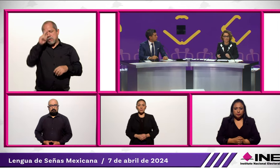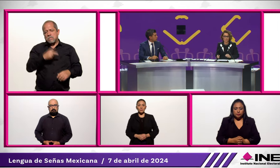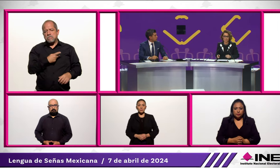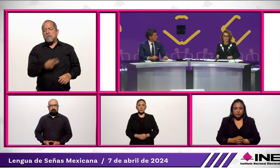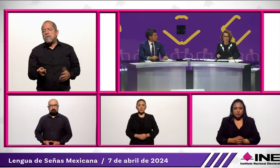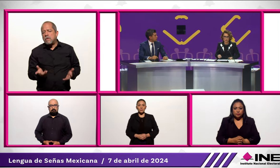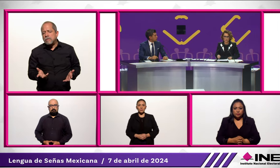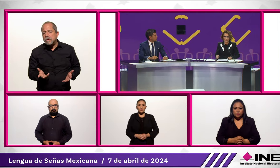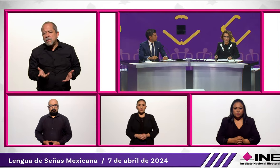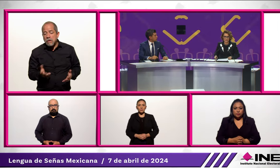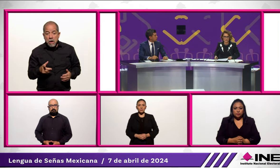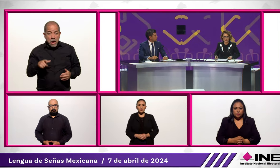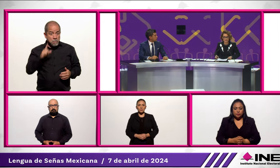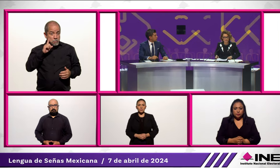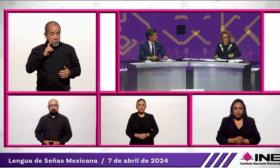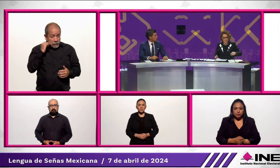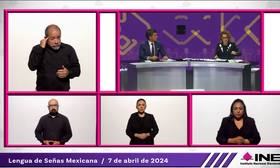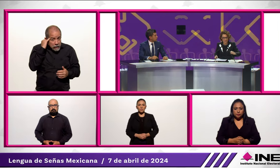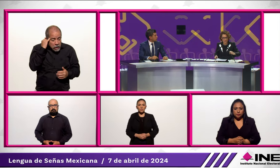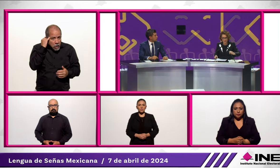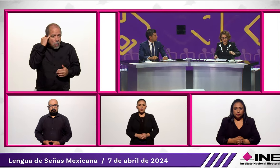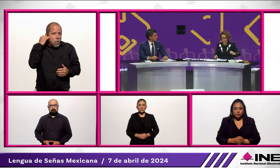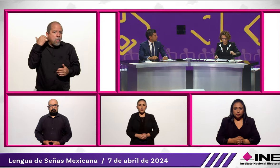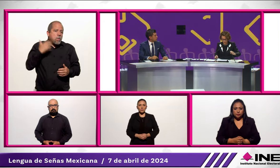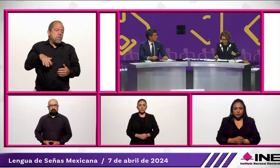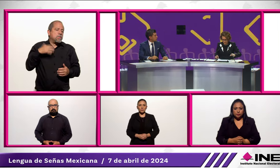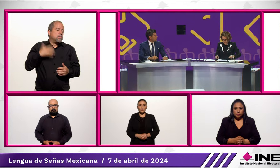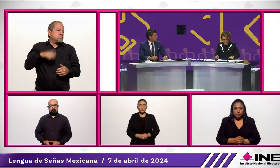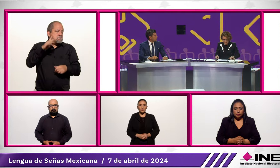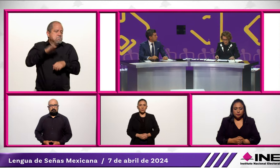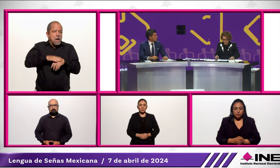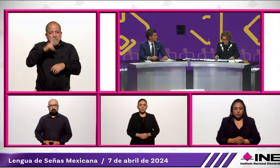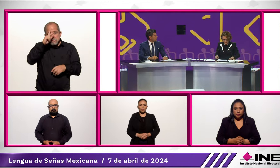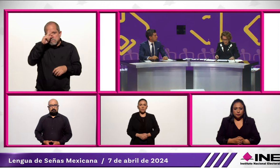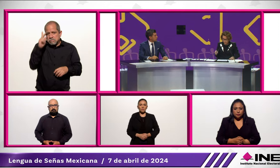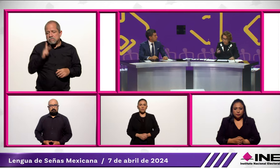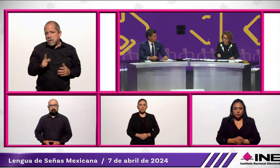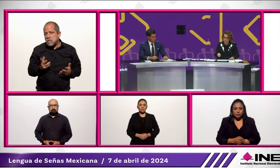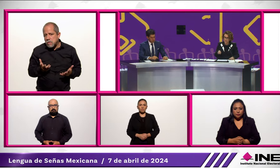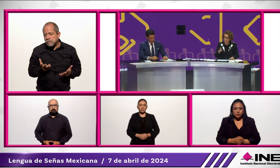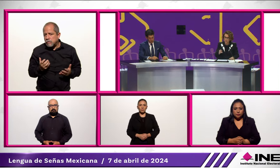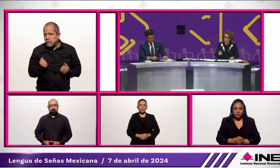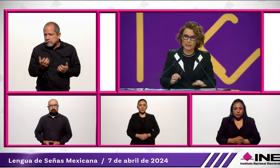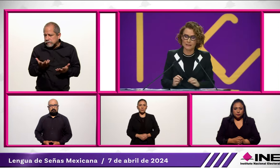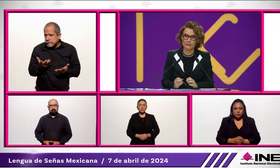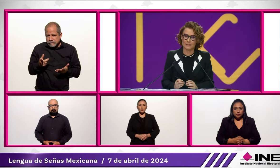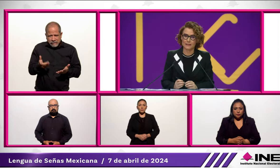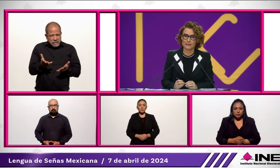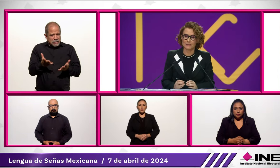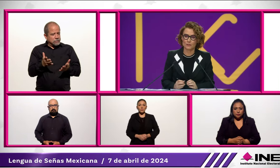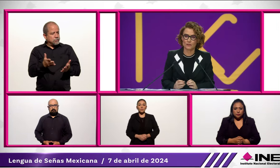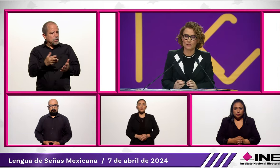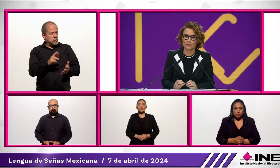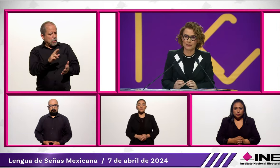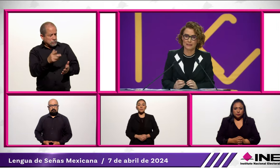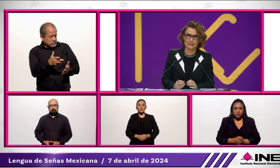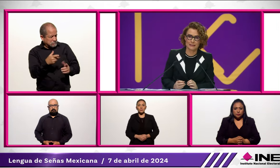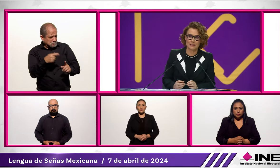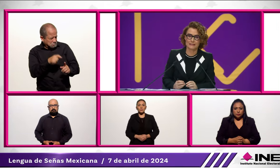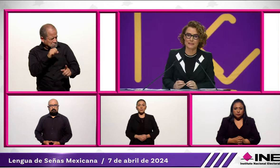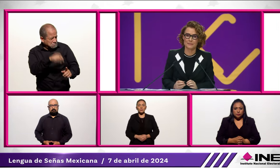están en una situación aún más grave. Candidata Xochitl Gálvez, sobre ese tema, mujeres en